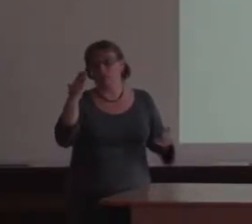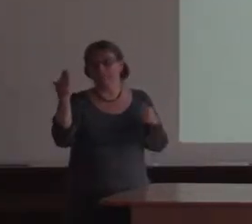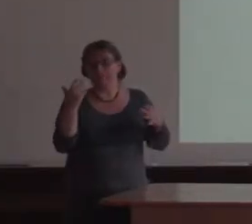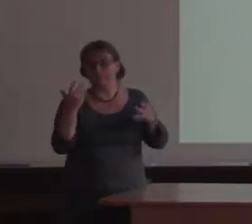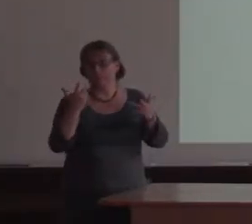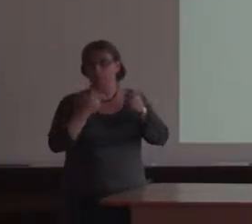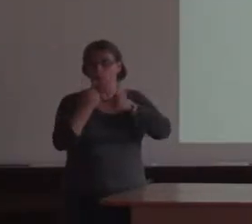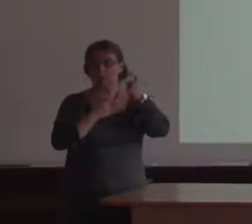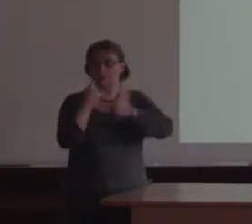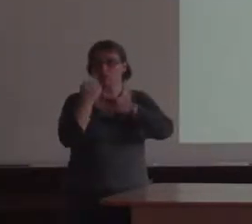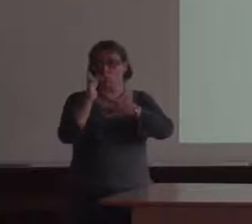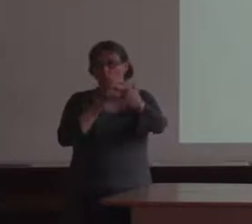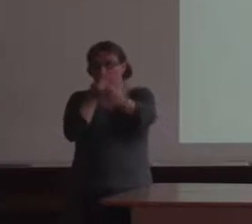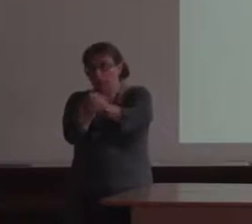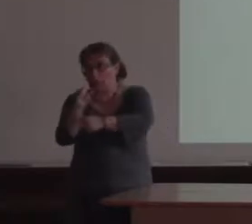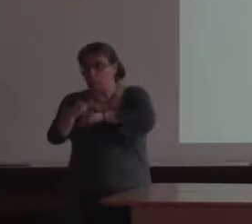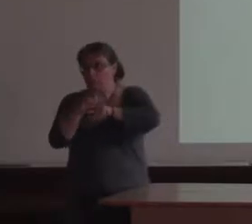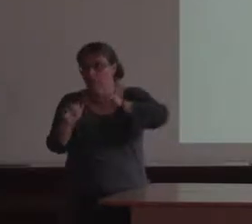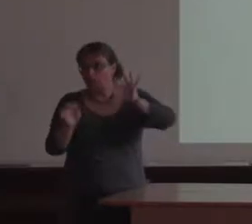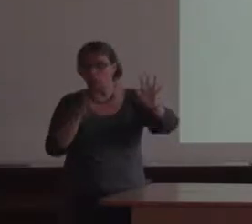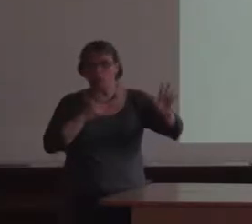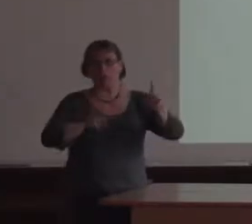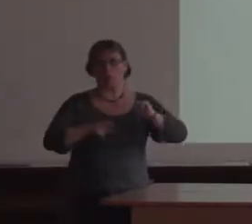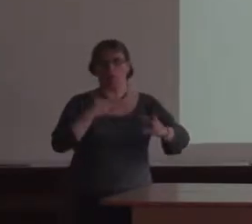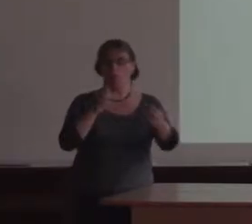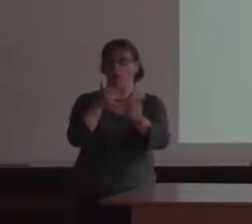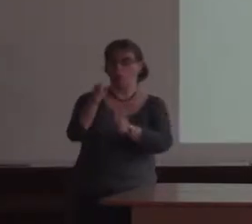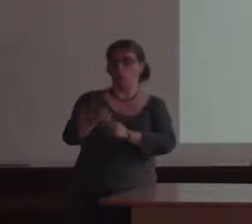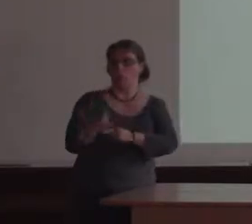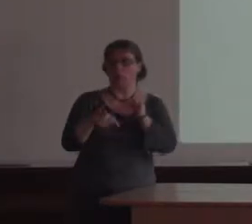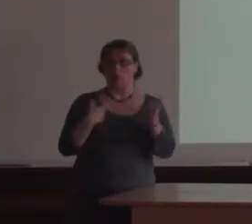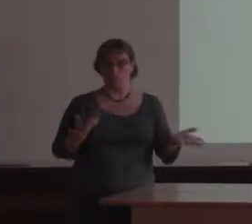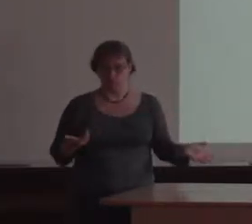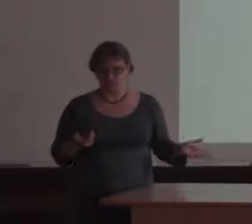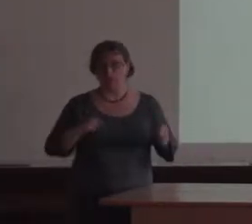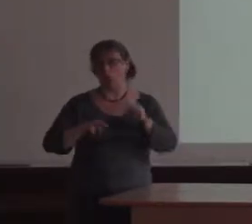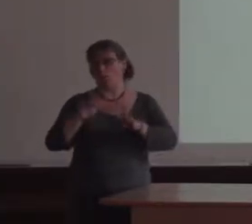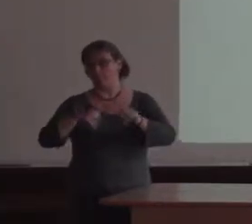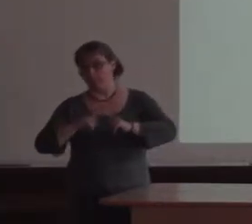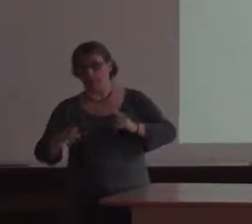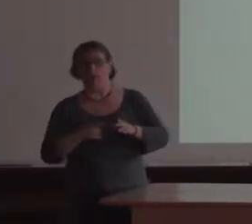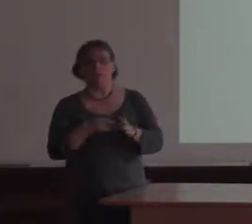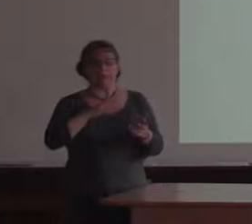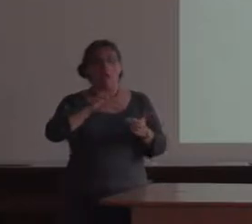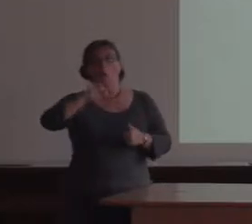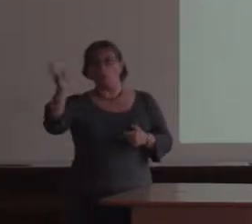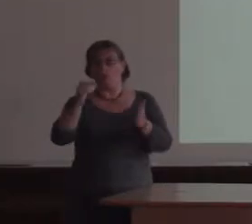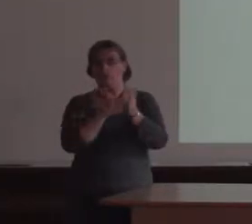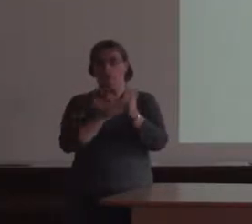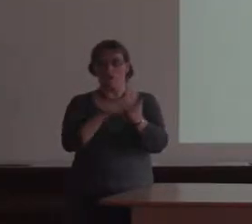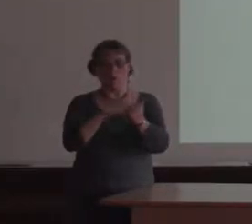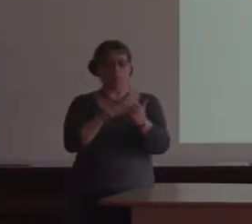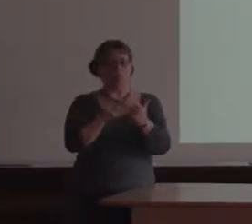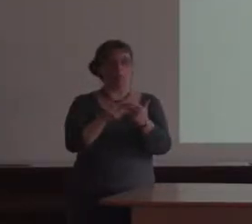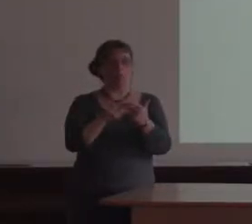par rapport à si c'est applicable à nos tests, je pourrais peut-être répondre ou peut-être pas. Et est-ce qu'il y en a qui utilisent autre chose que nos tests ou PyTest?